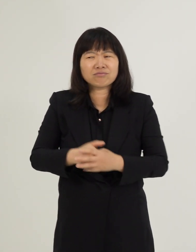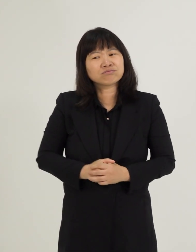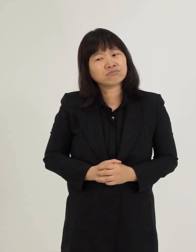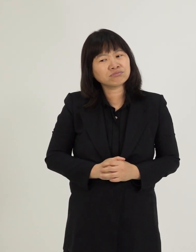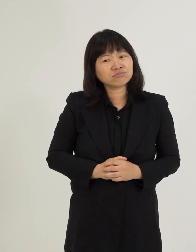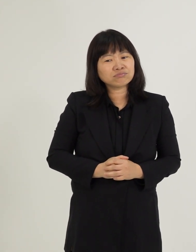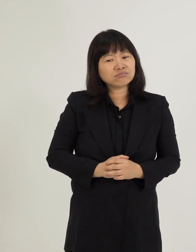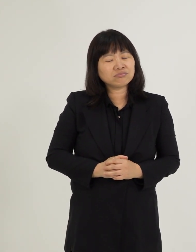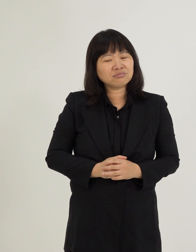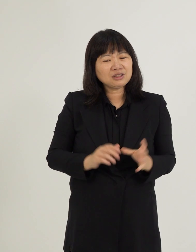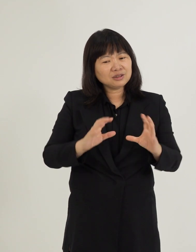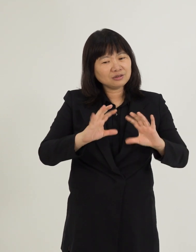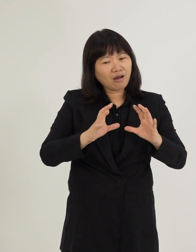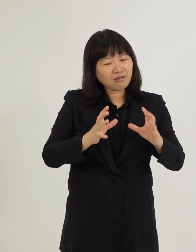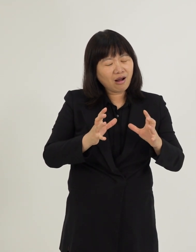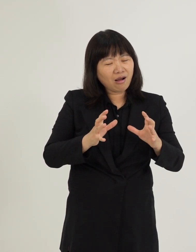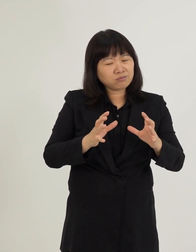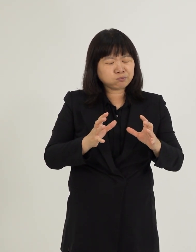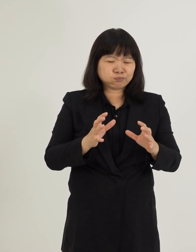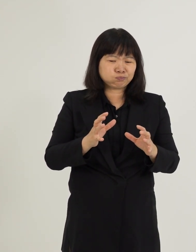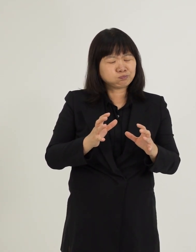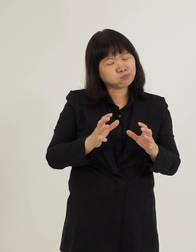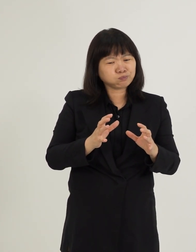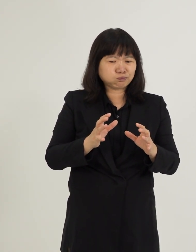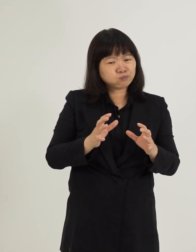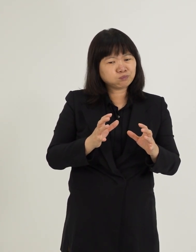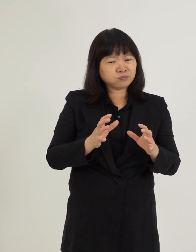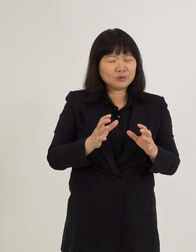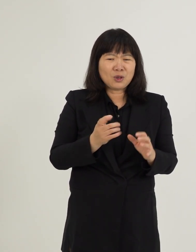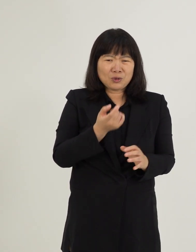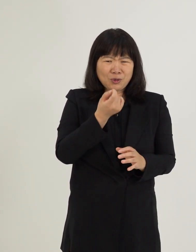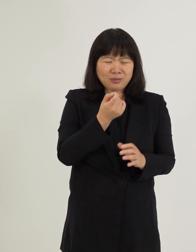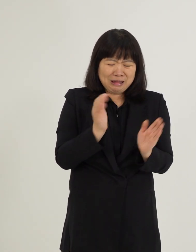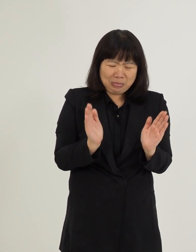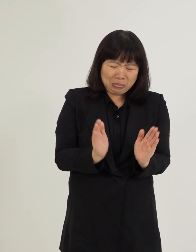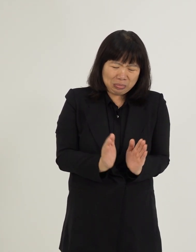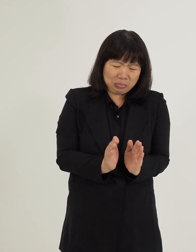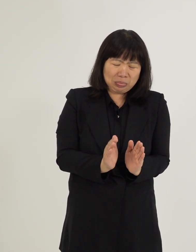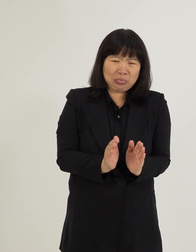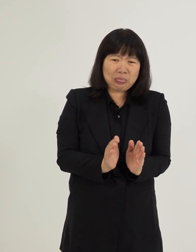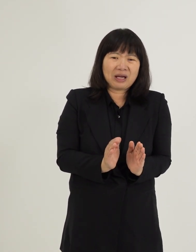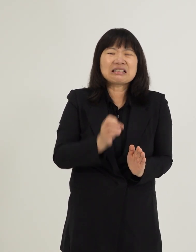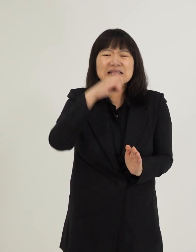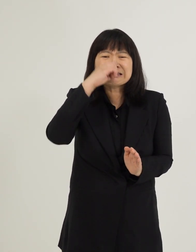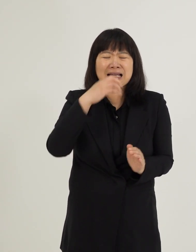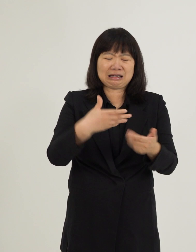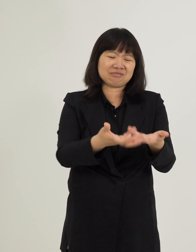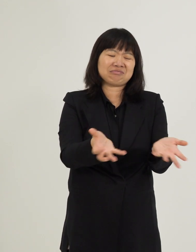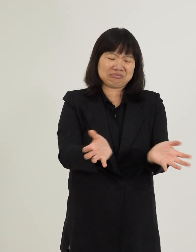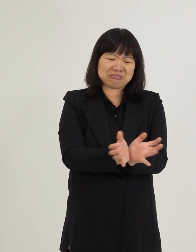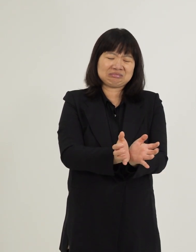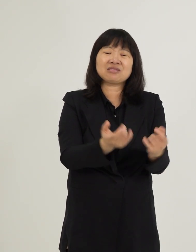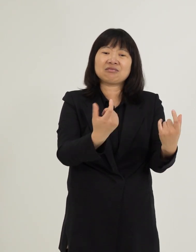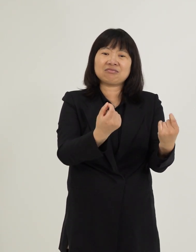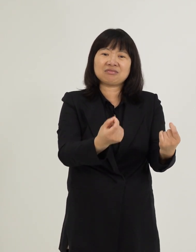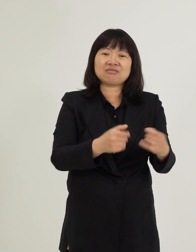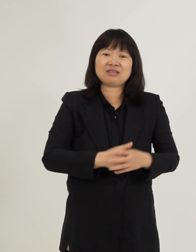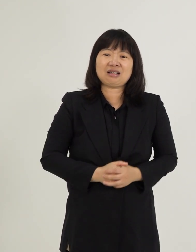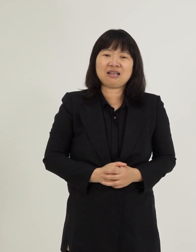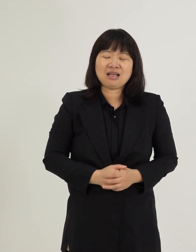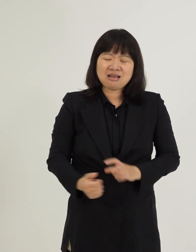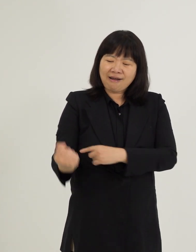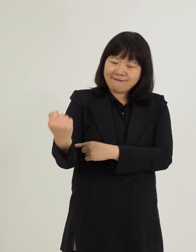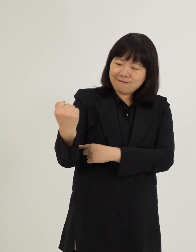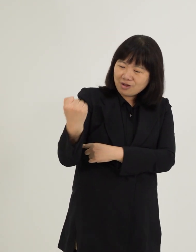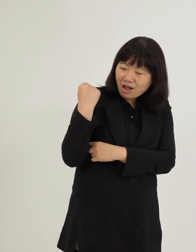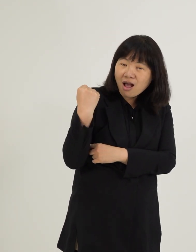것도 없이 조그만 집단이었어요. 나라이긴 하지만 그렇게 영향력을